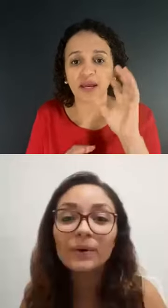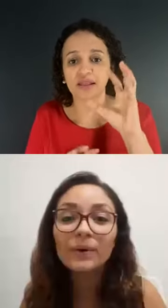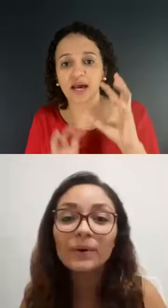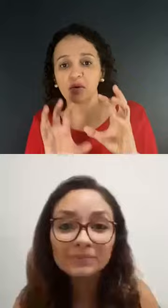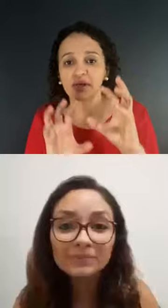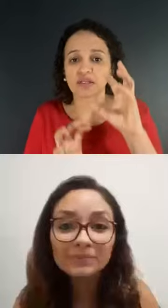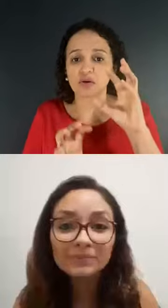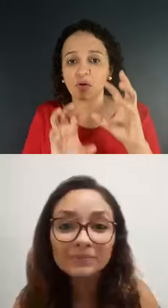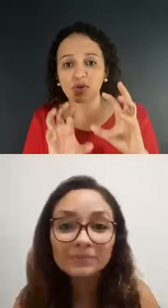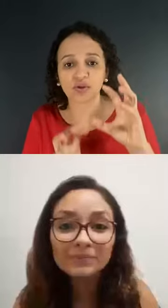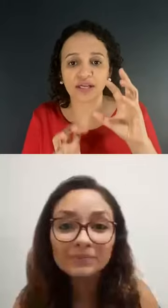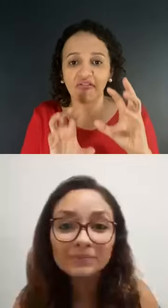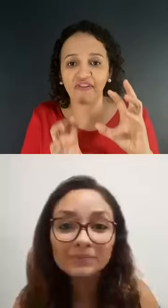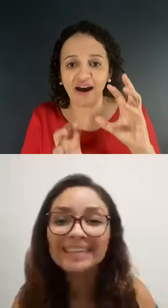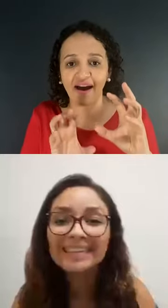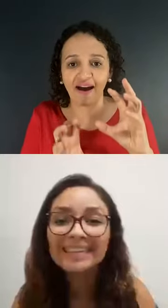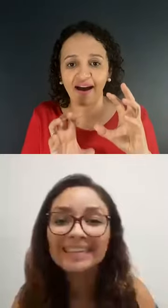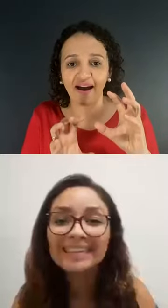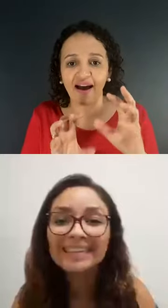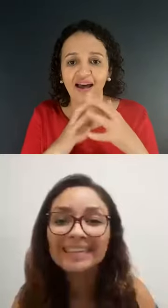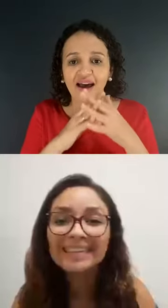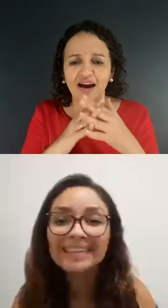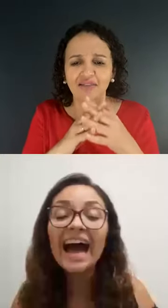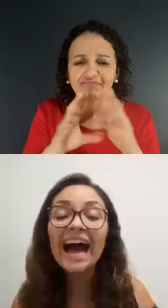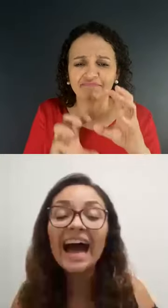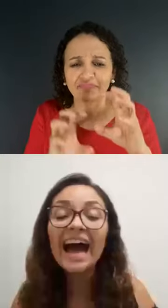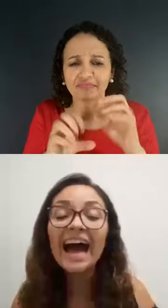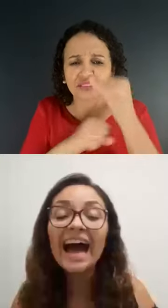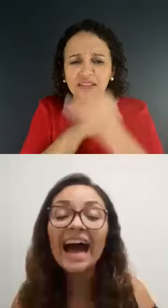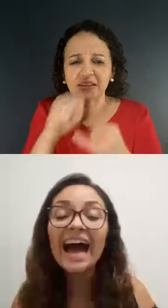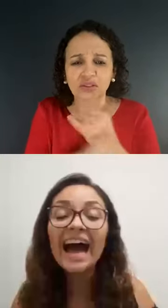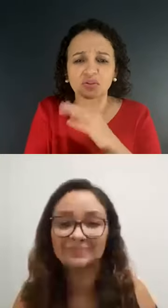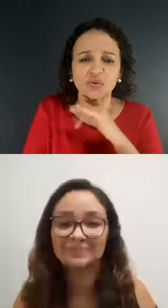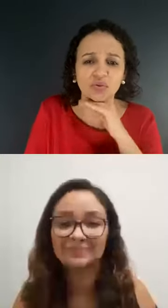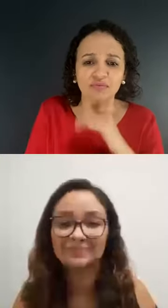devagar, porque a conexão começou a travar. Ah.